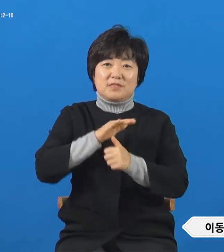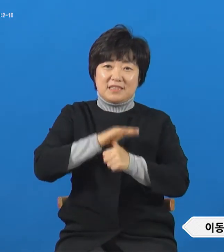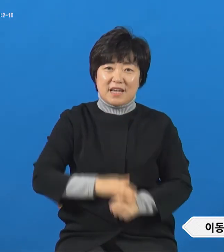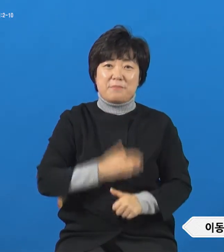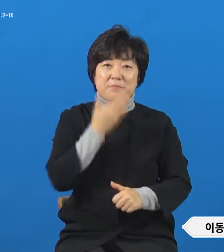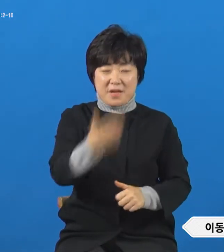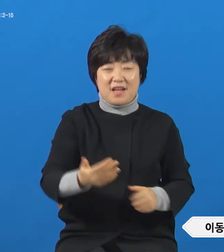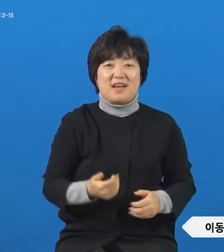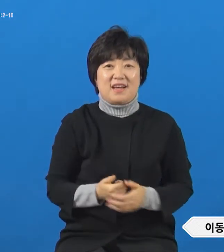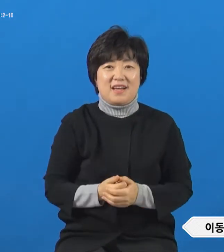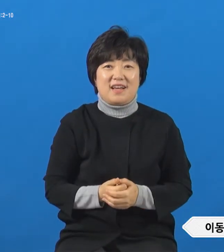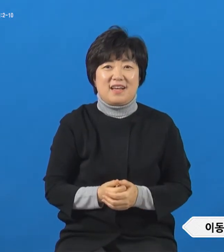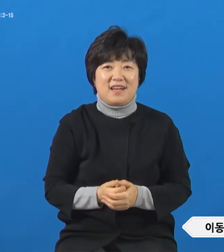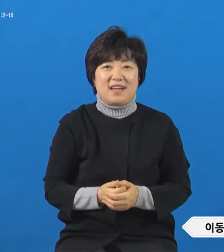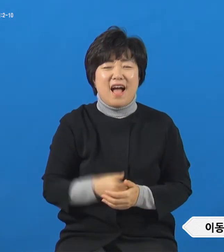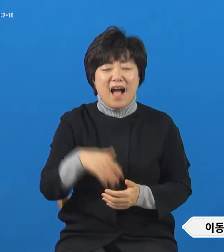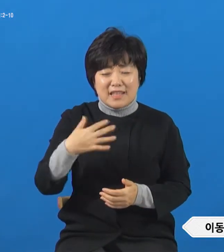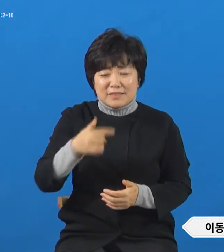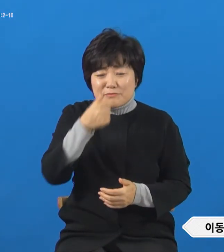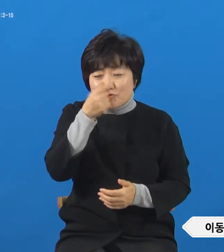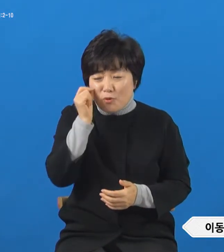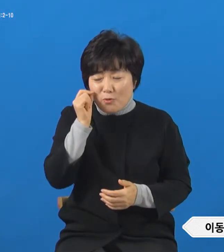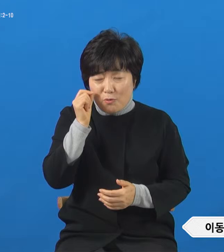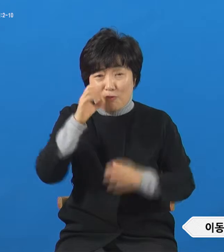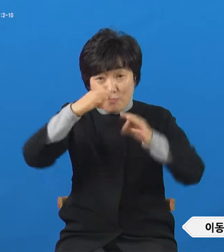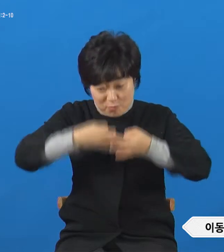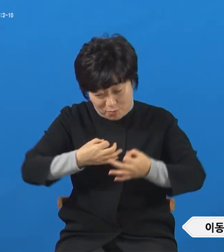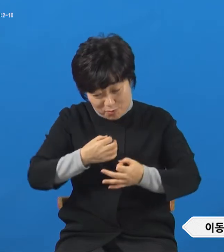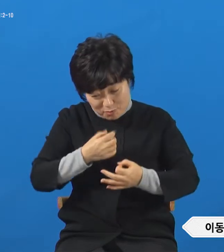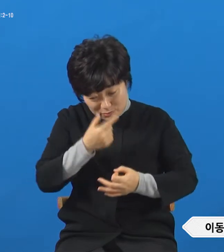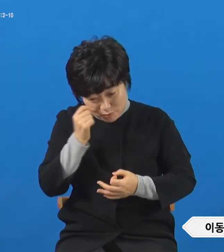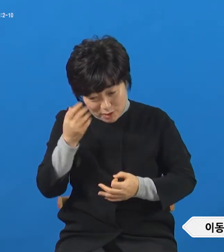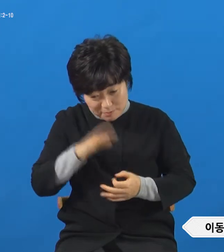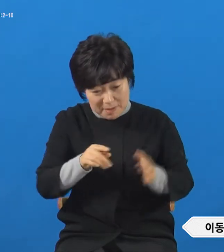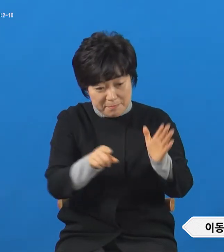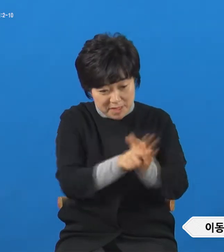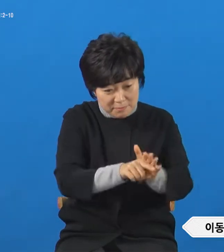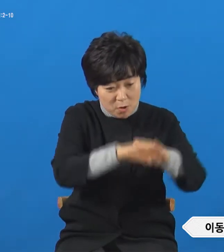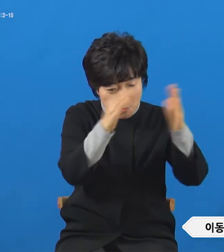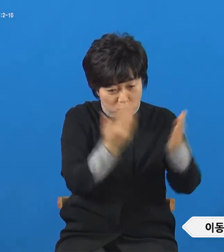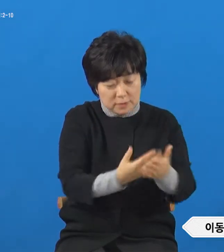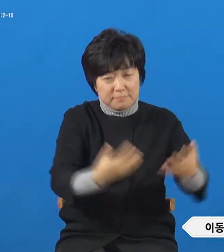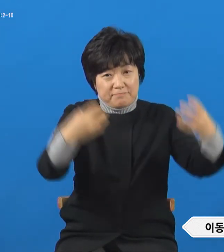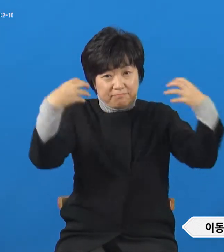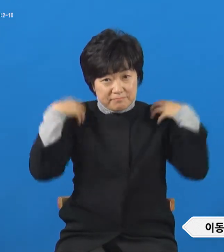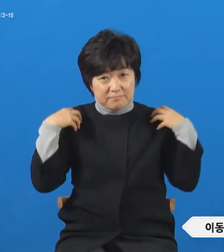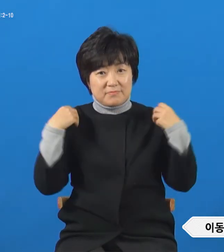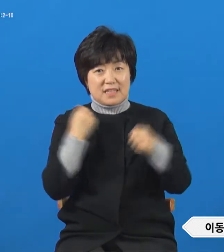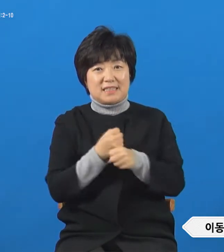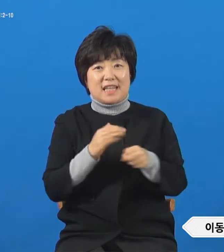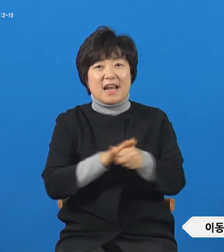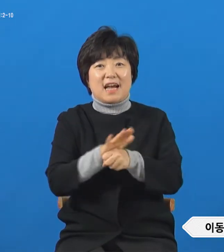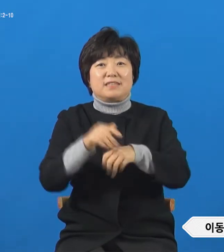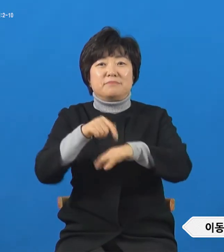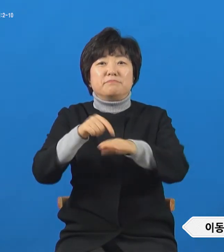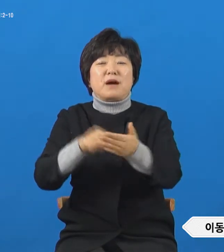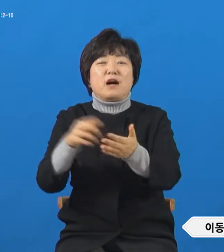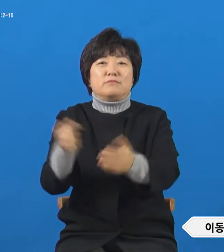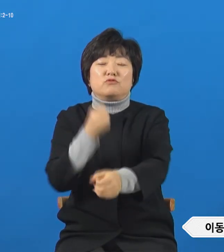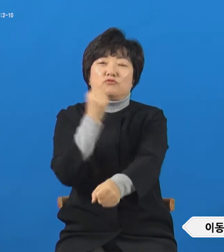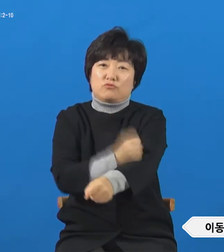것입니다. 그래서 아직도 부족하지만 우리는 믿음으로 모든 일을 감당하고 사랑하는 마음으로